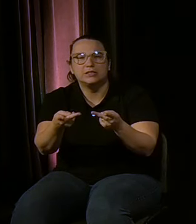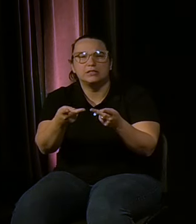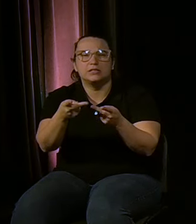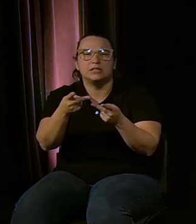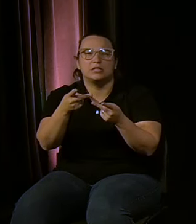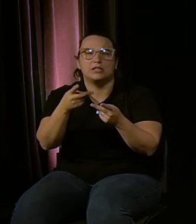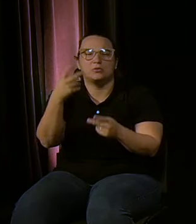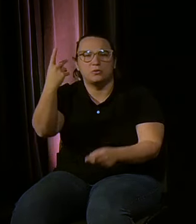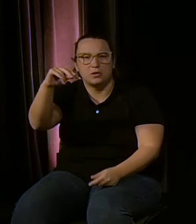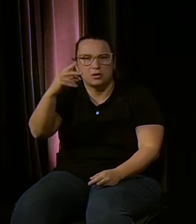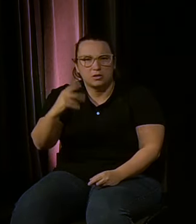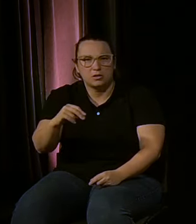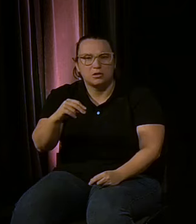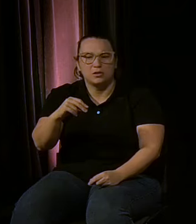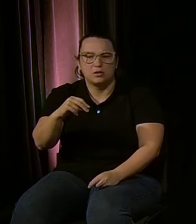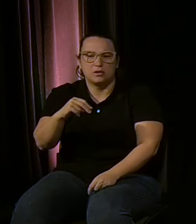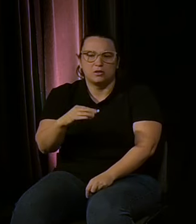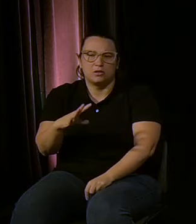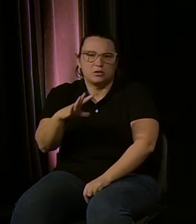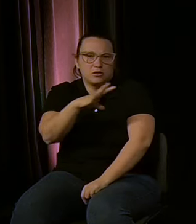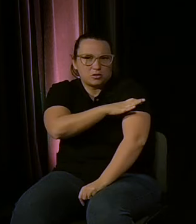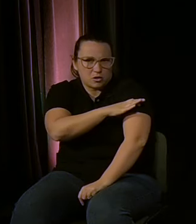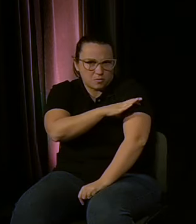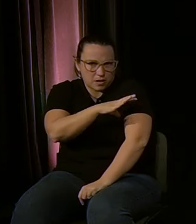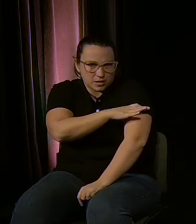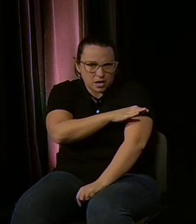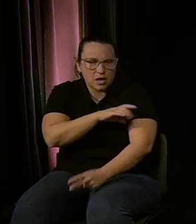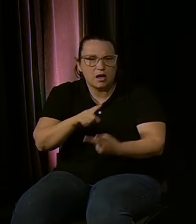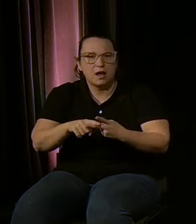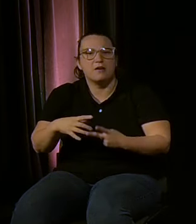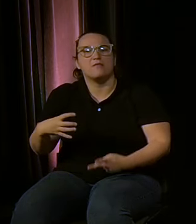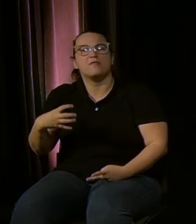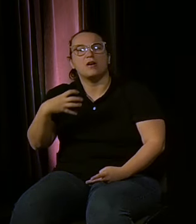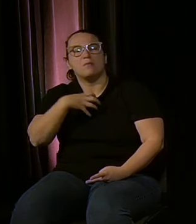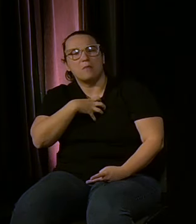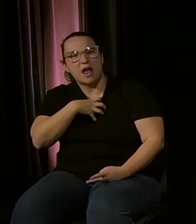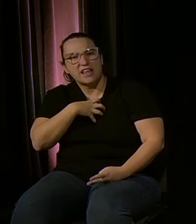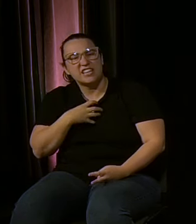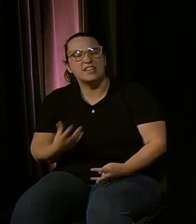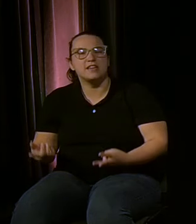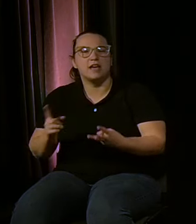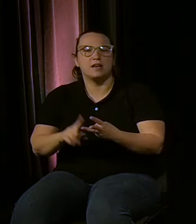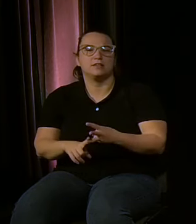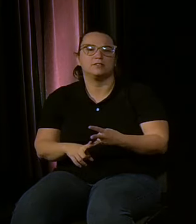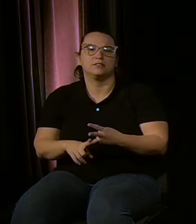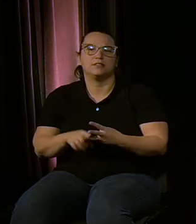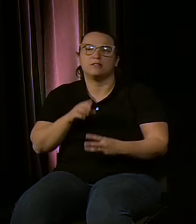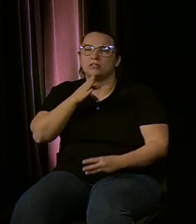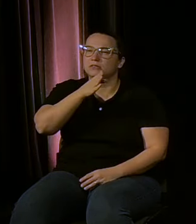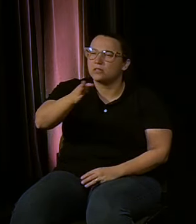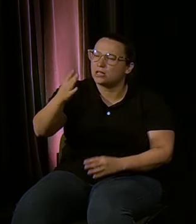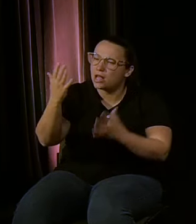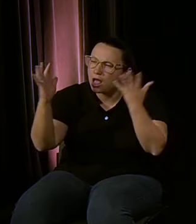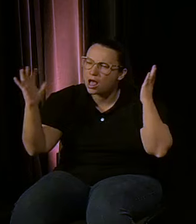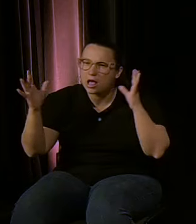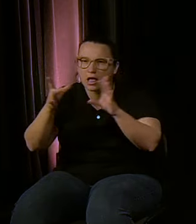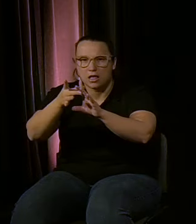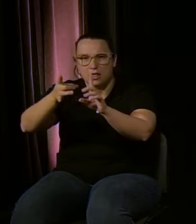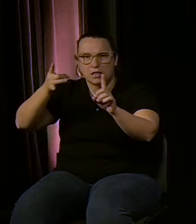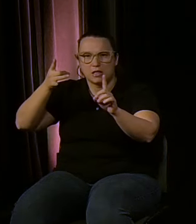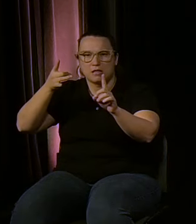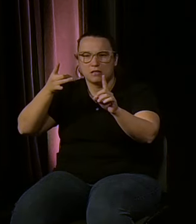centros de candomblé e tal, e aí vai para a Bahia, procura coisas, enfim, entra no meio da mata, caça